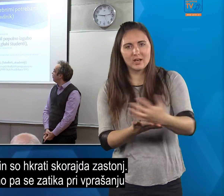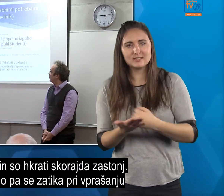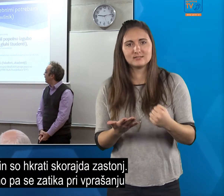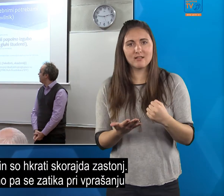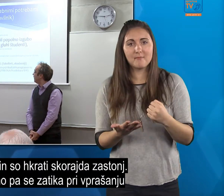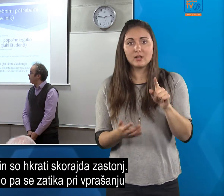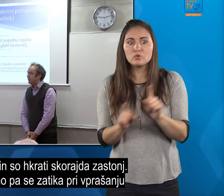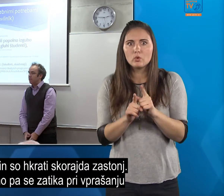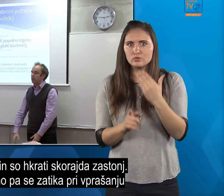zastonj.